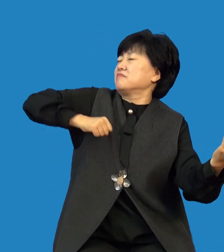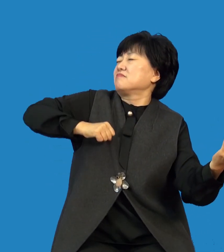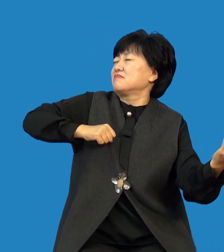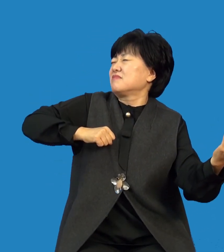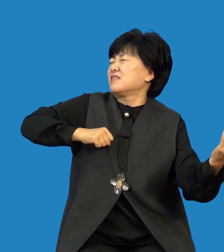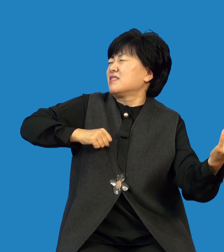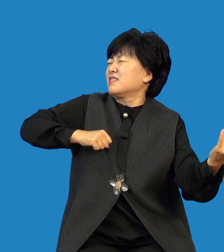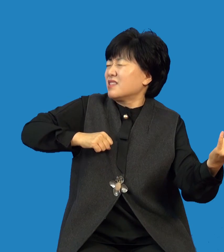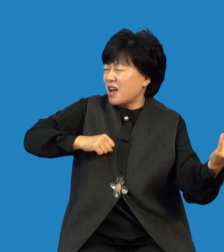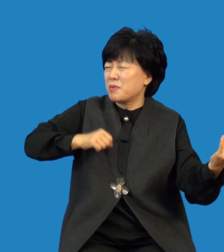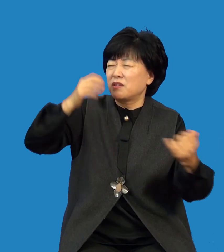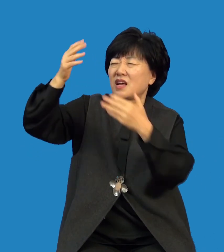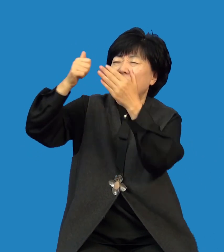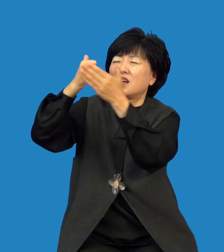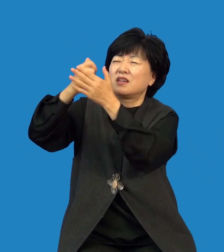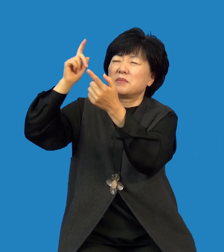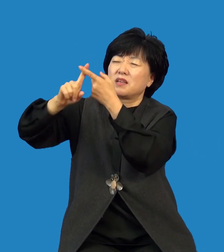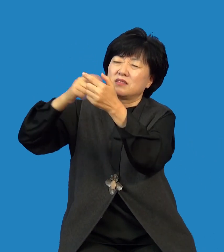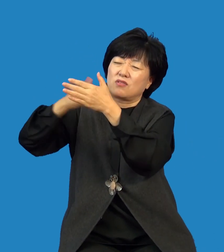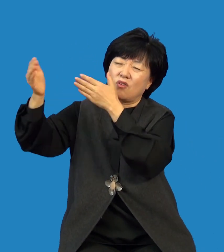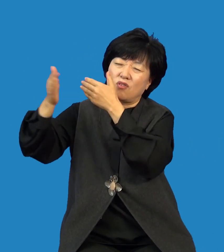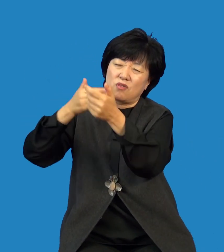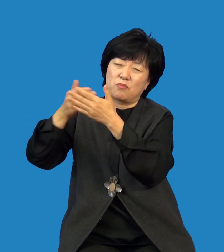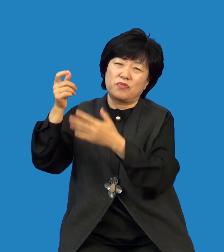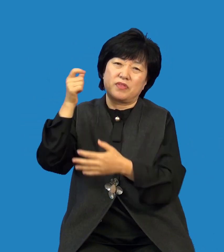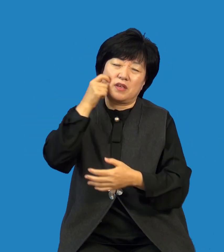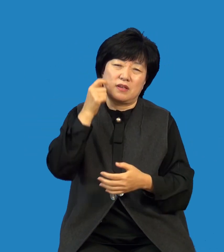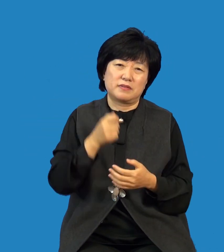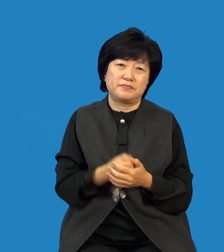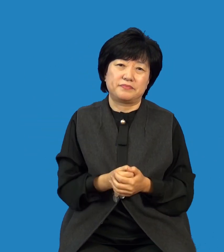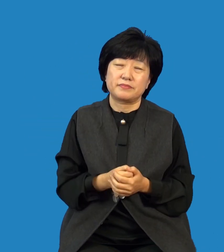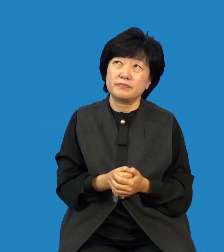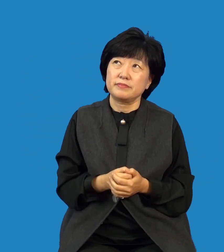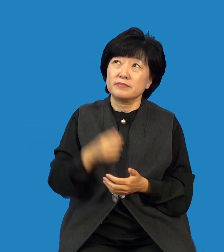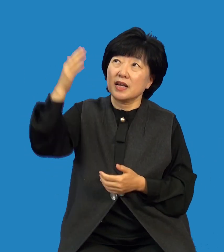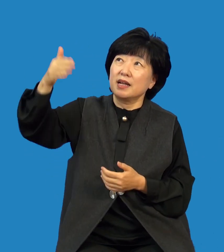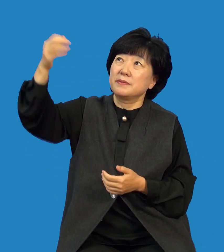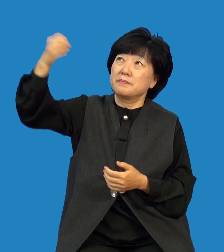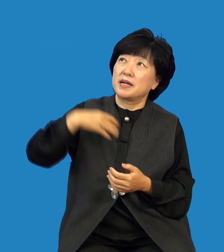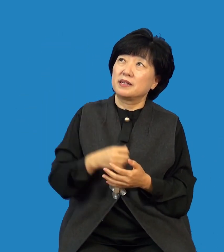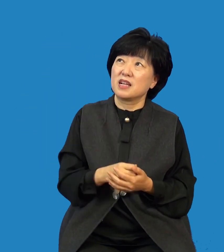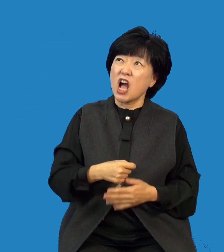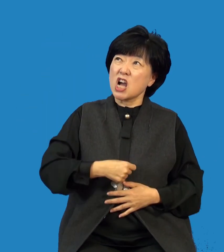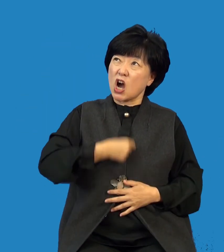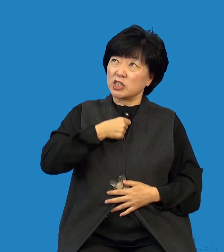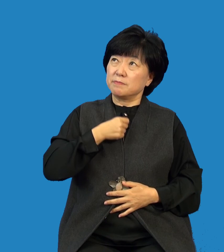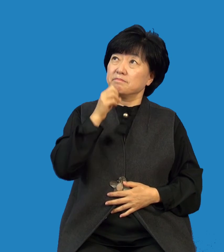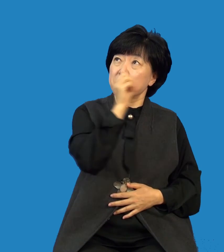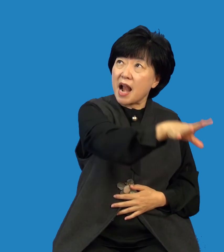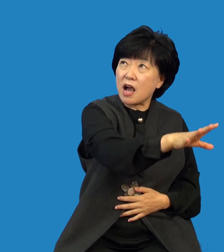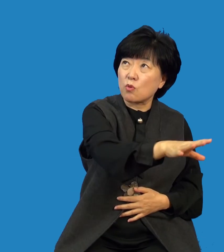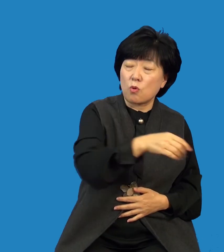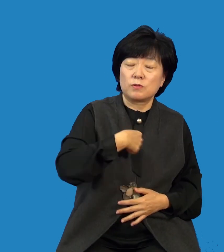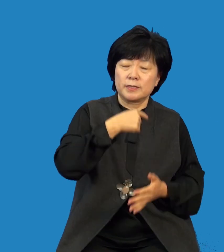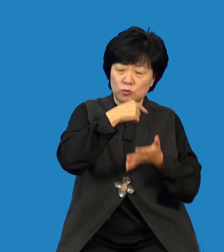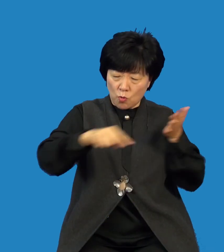또 정직하게 얘기하고 손해를 좀 봐라. 하나님 그건 걔가 거짓말을 더 많이 한 거고요. 제가 그렇게